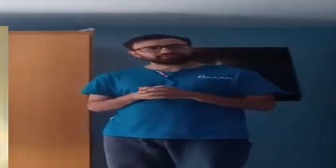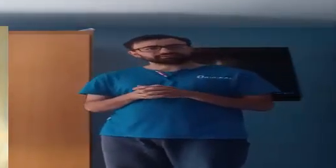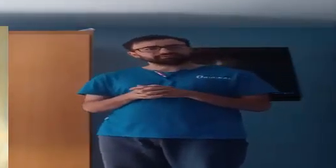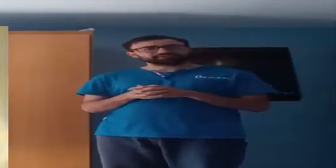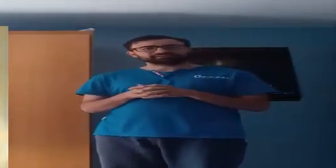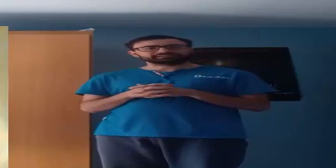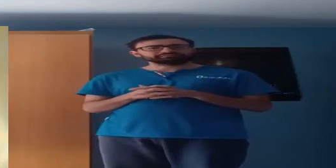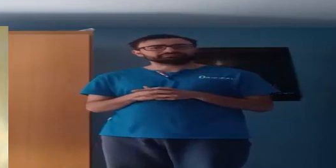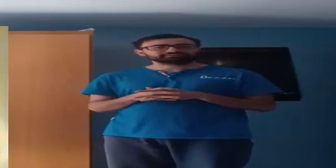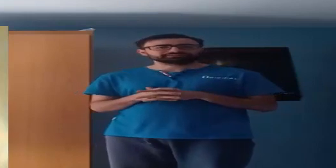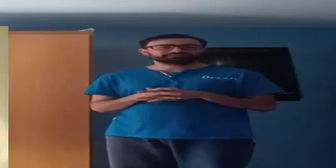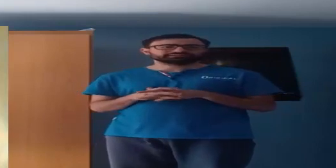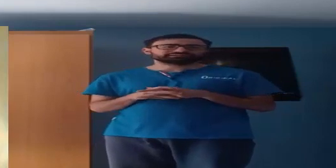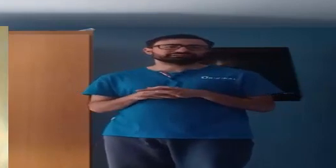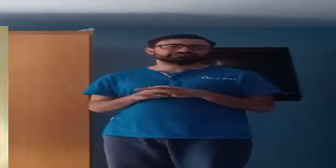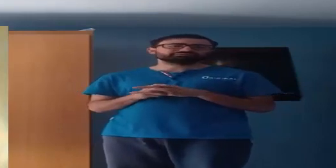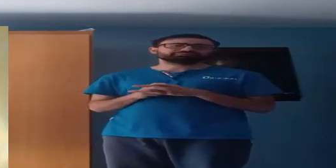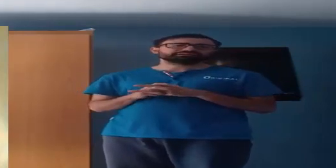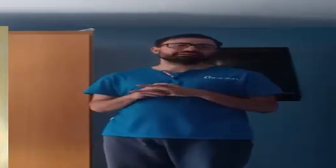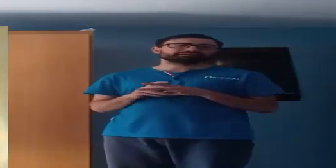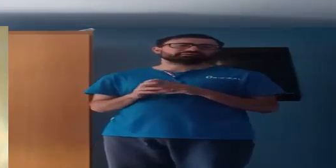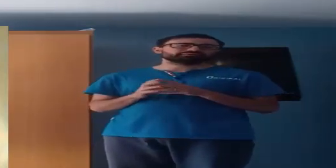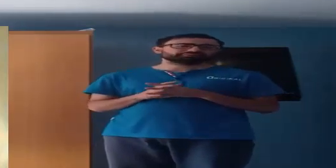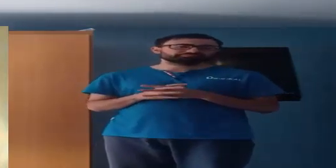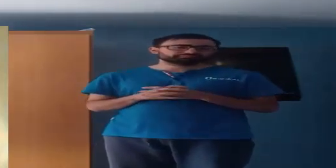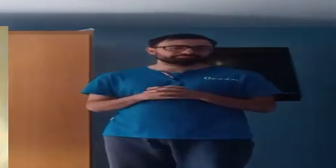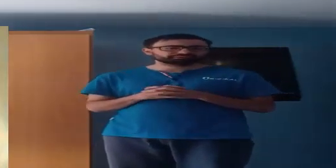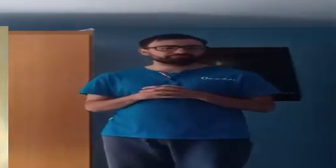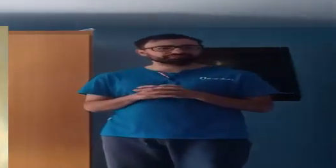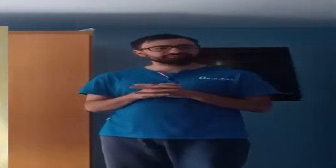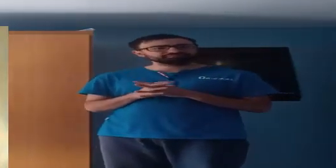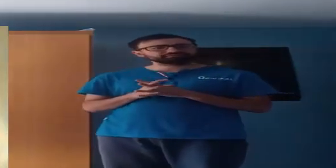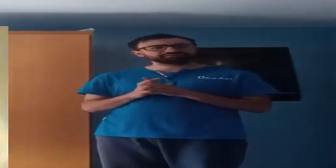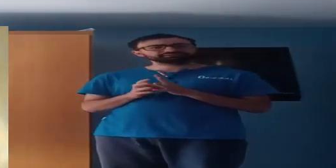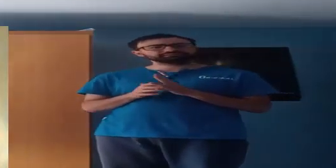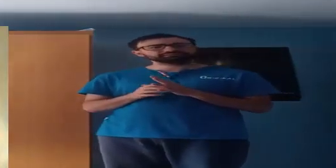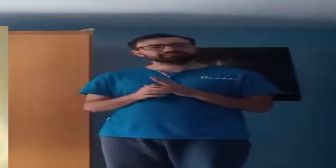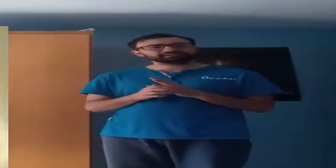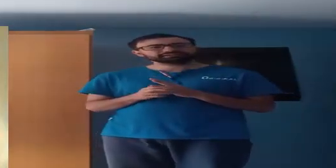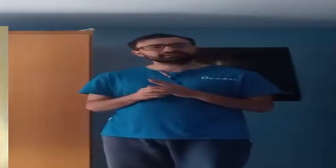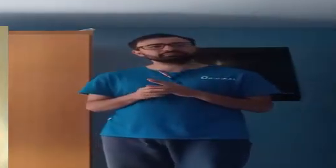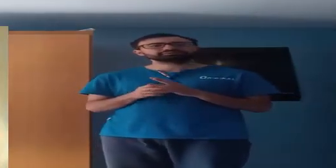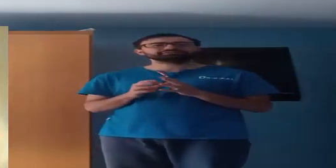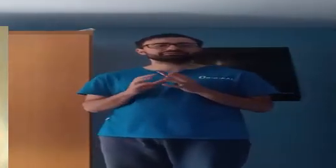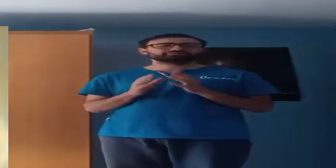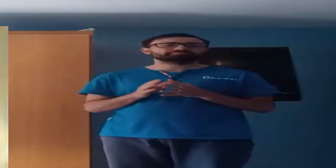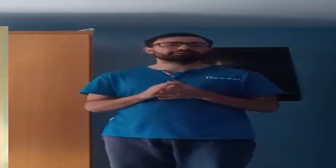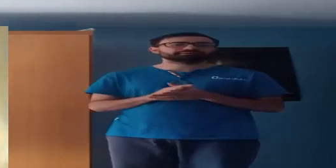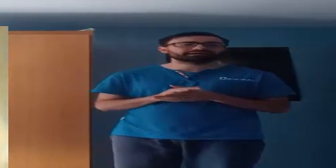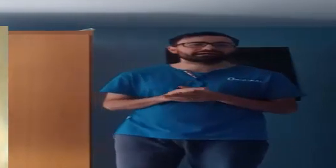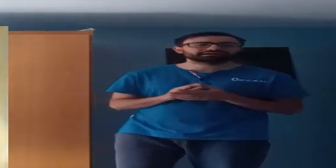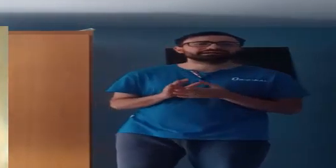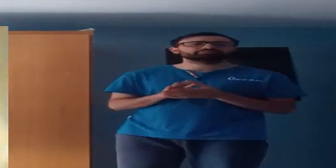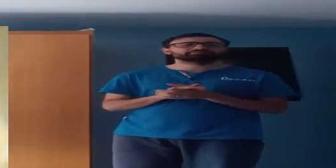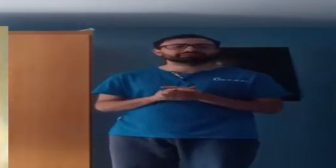unas de las ninfas, que querían seducir al joven, pero él no las quería porque él solo amaba a